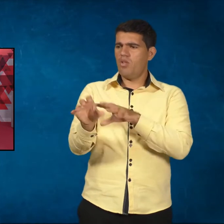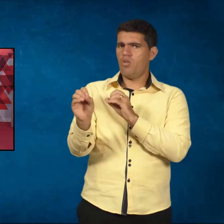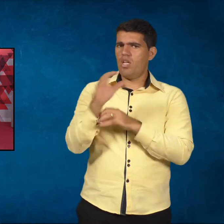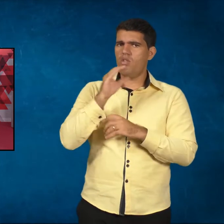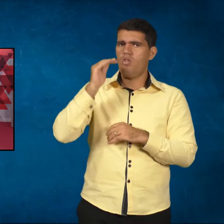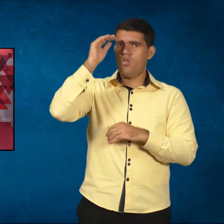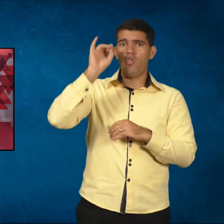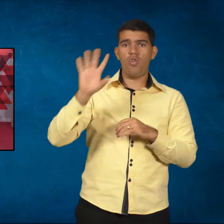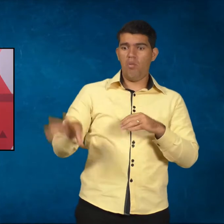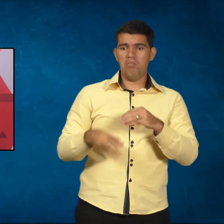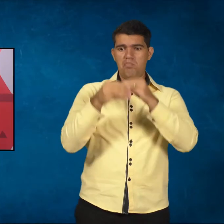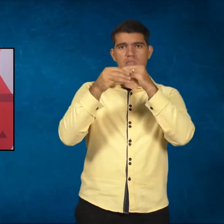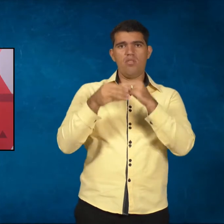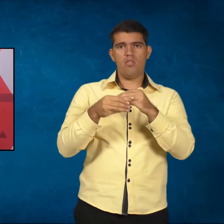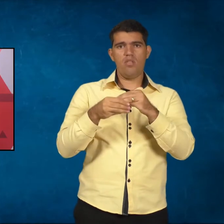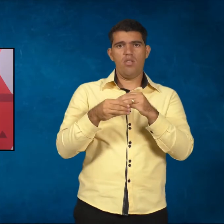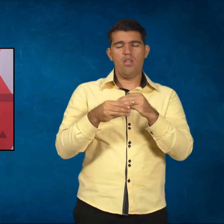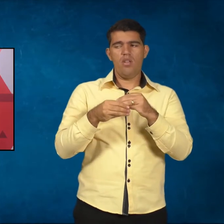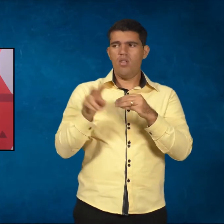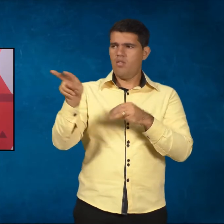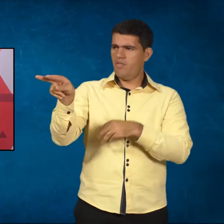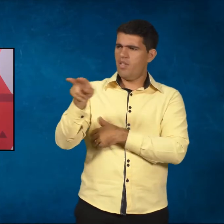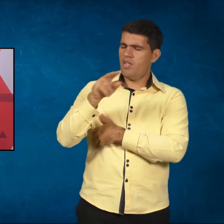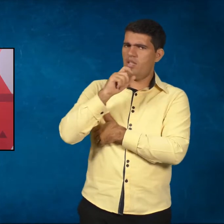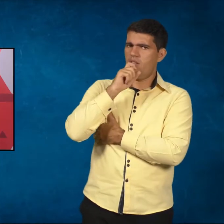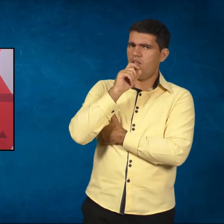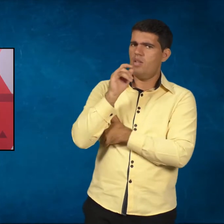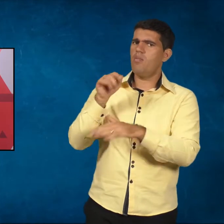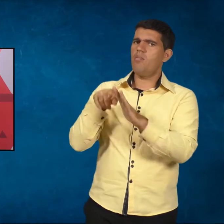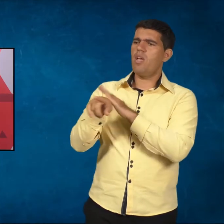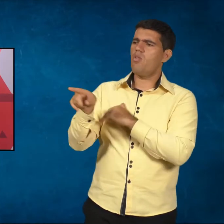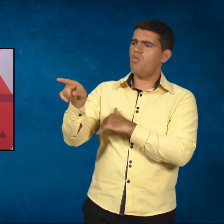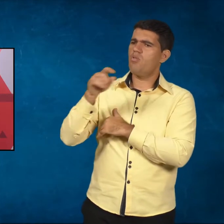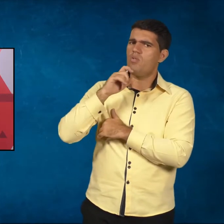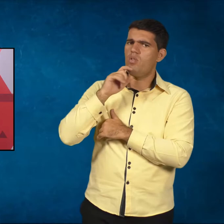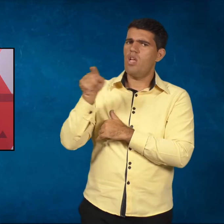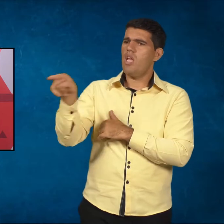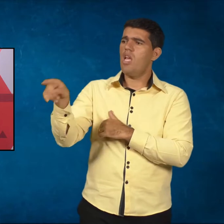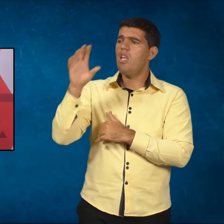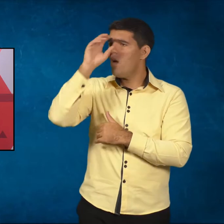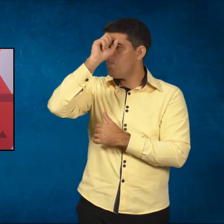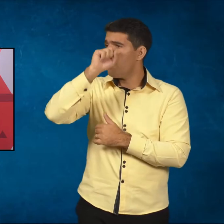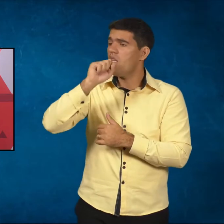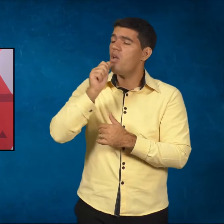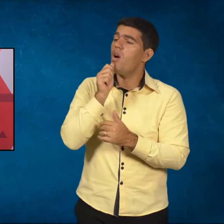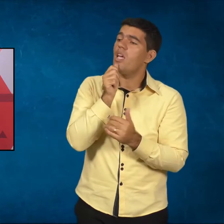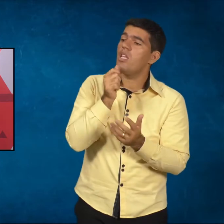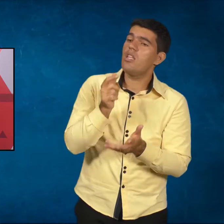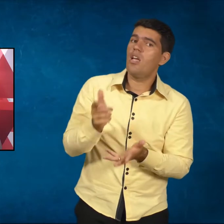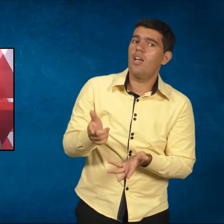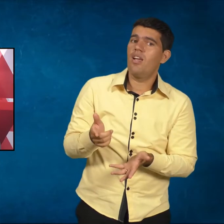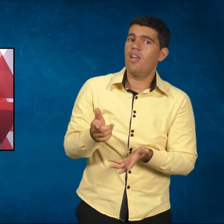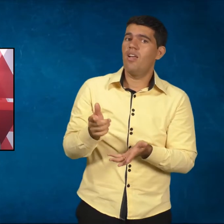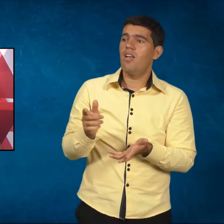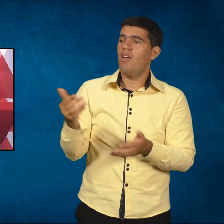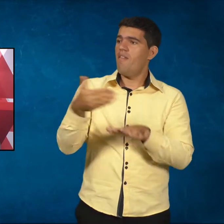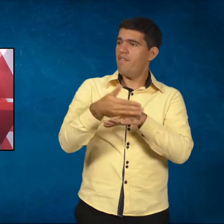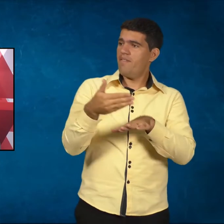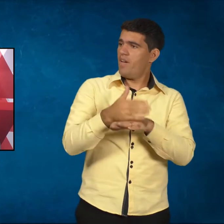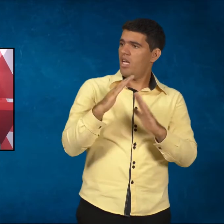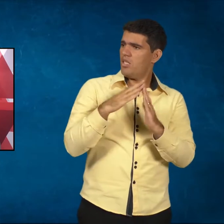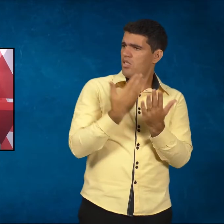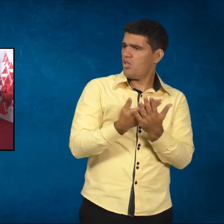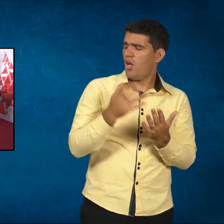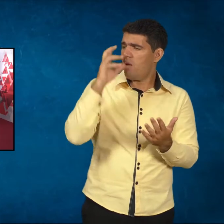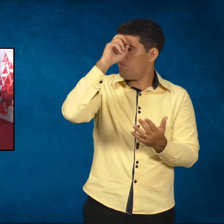adultos como reposição a pergunta você olha o sujeito e você perguntar o que que ele não aprendeu por não ter